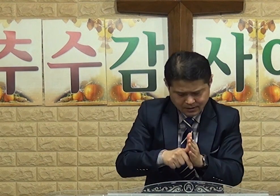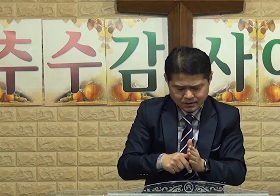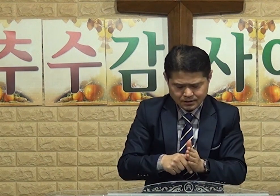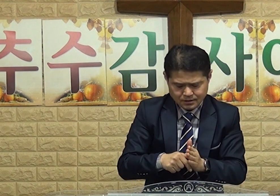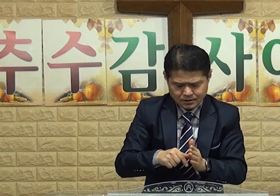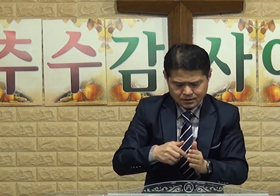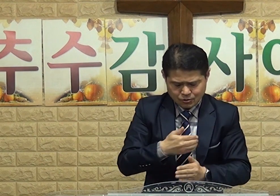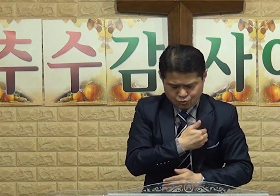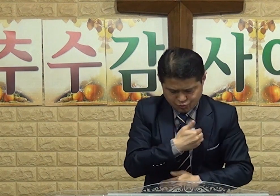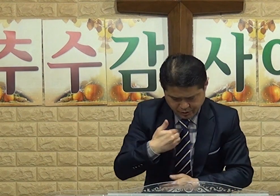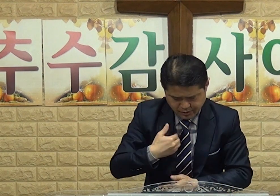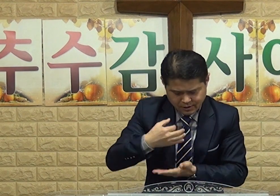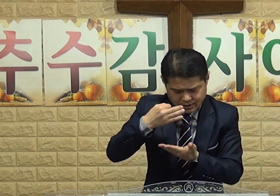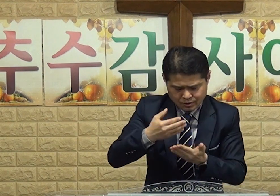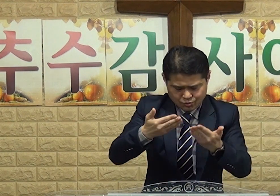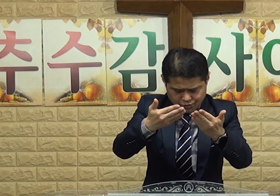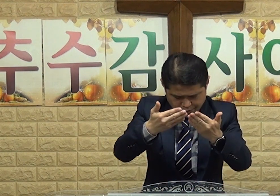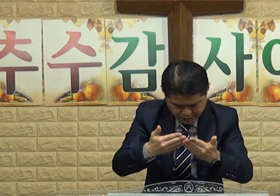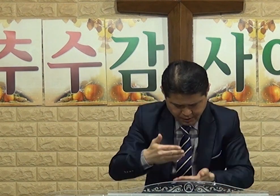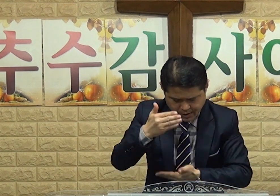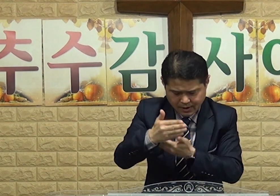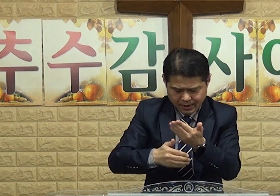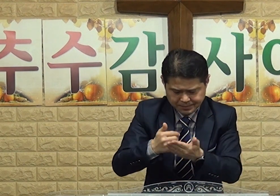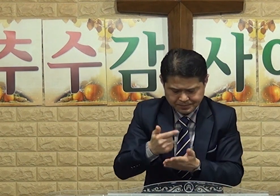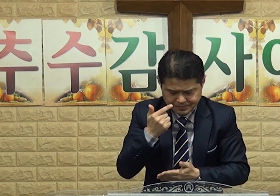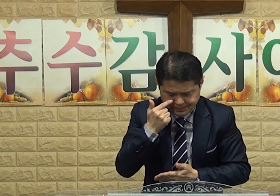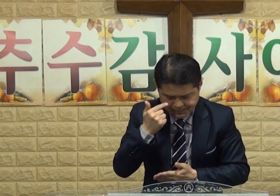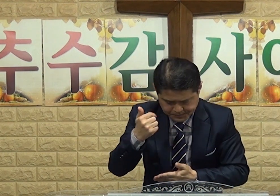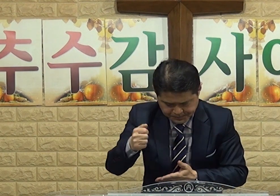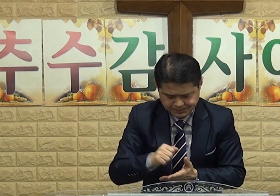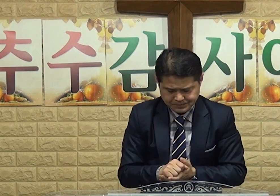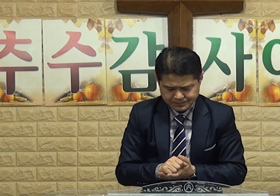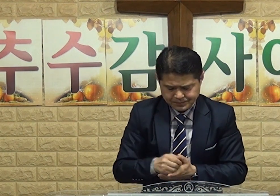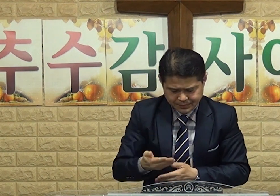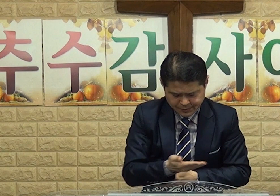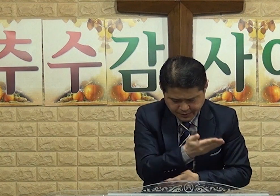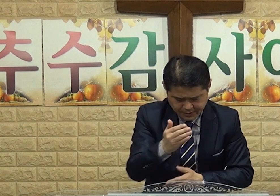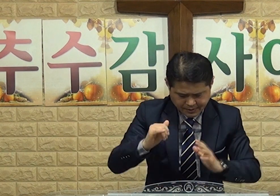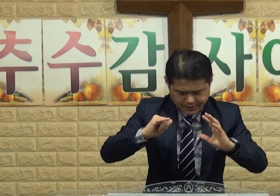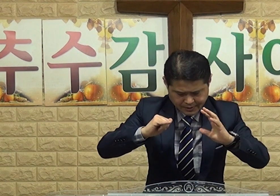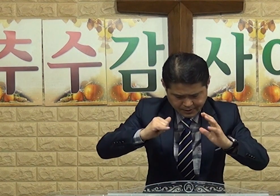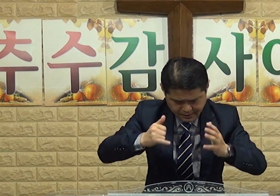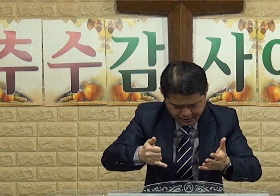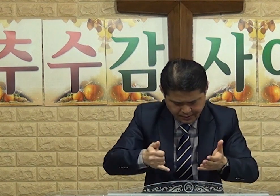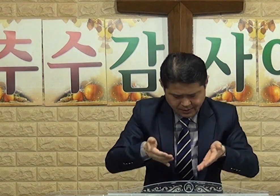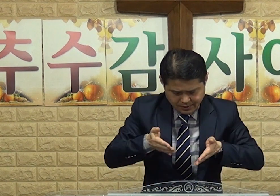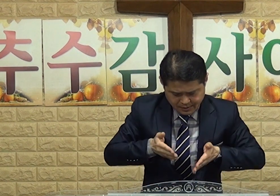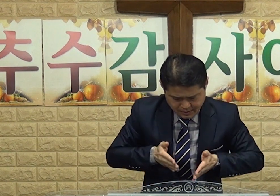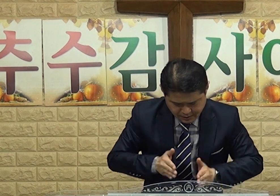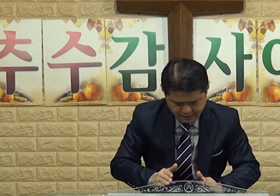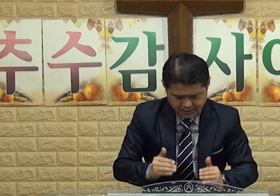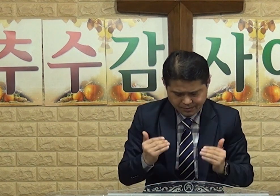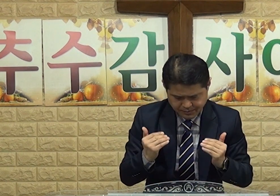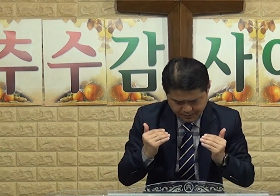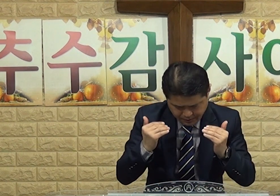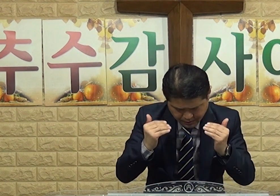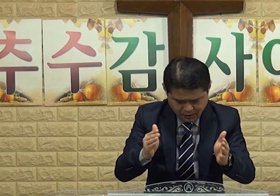인간에게 생명의 때로서 우리에게 값없는 은혜를 주신 하나님 아버지, 우리를 이